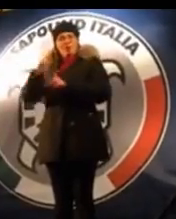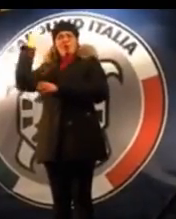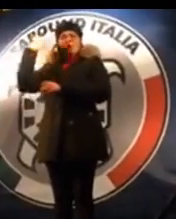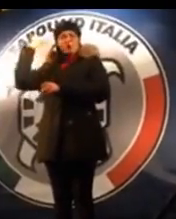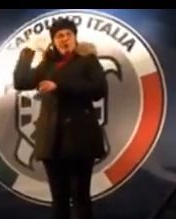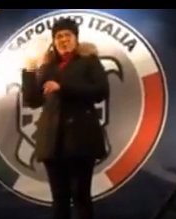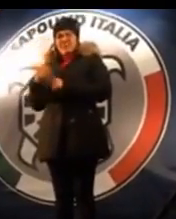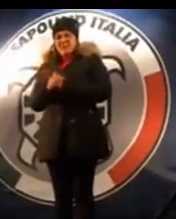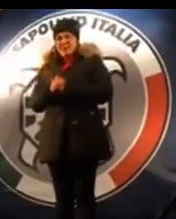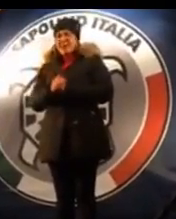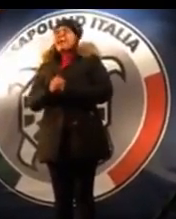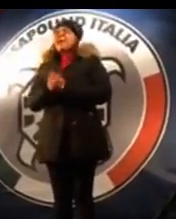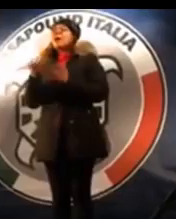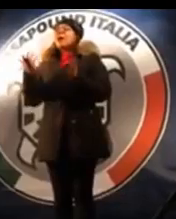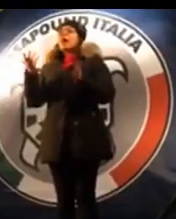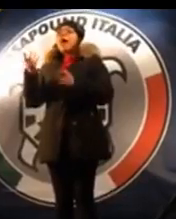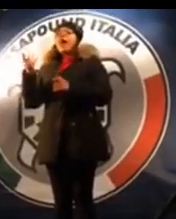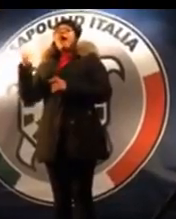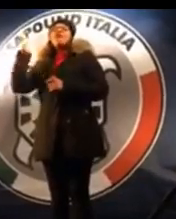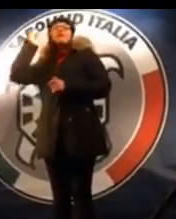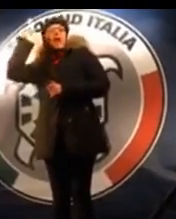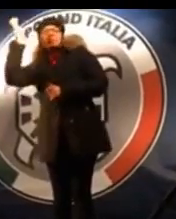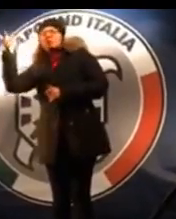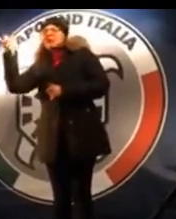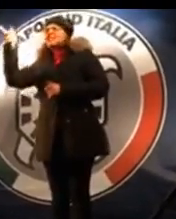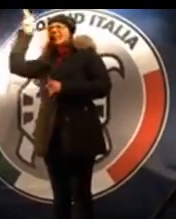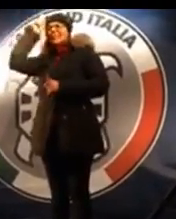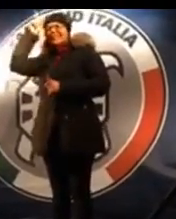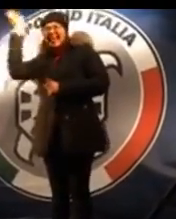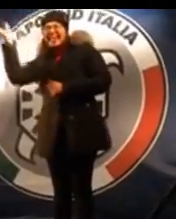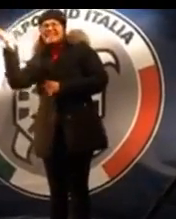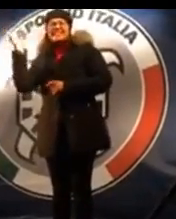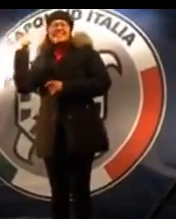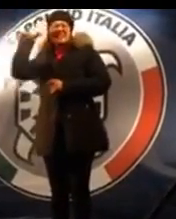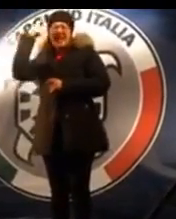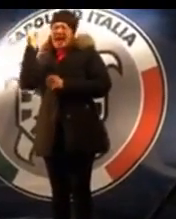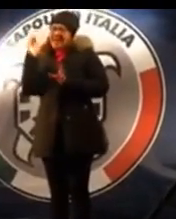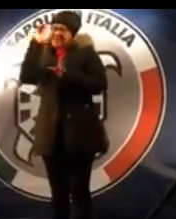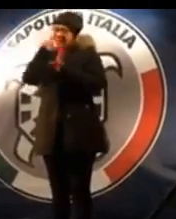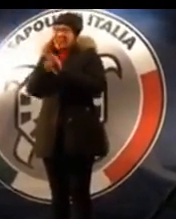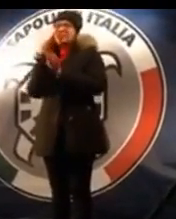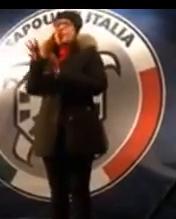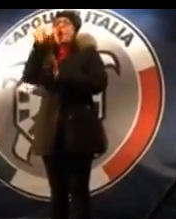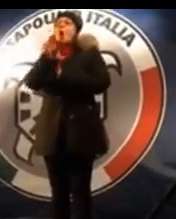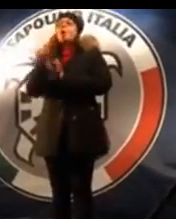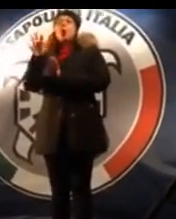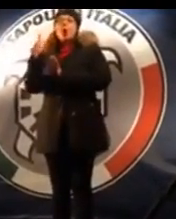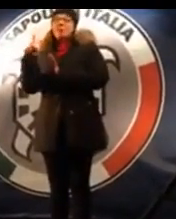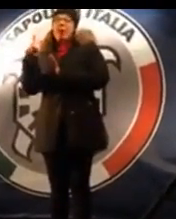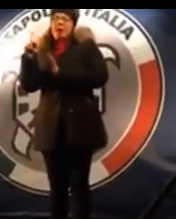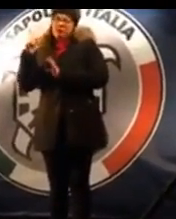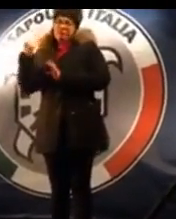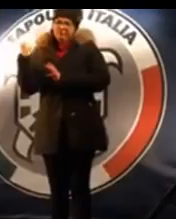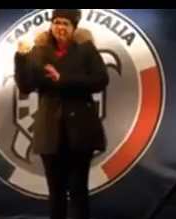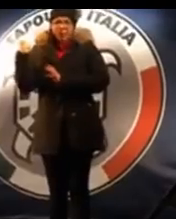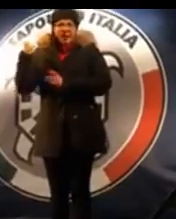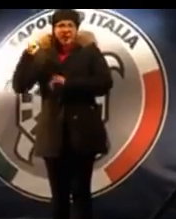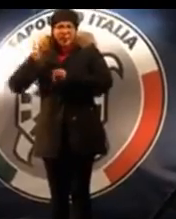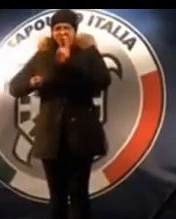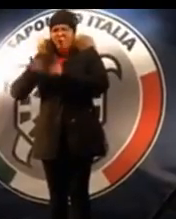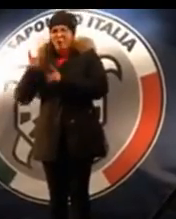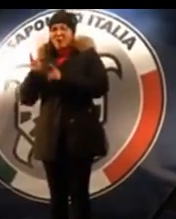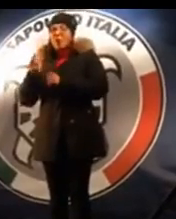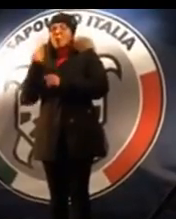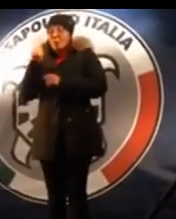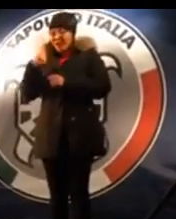amici francesi e tedeschi che nell'Unione Europea la fanno da padrone e la fanno a scapito di questa nazione. Perché da quando siamo entrati